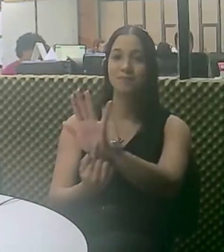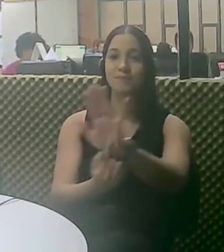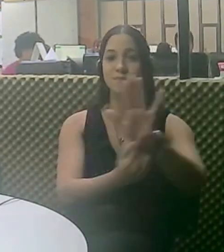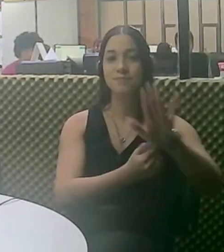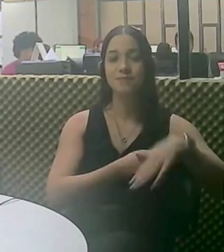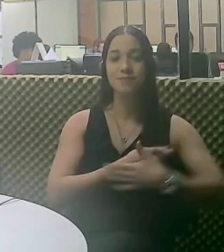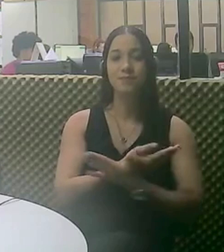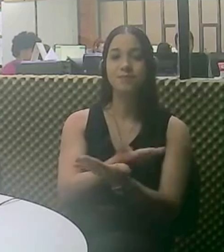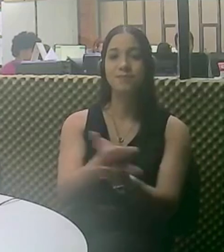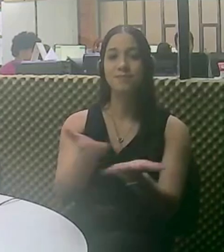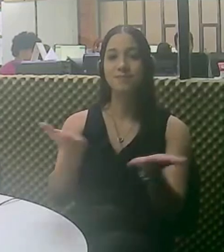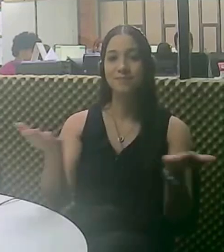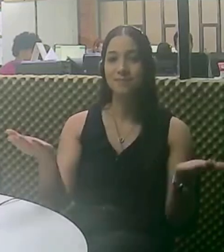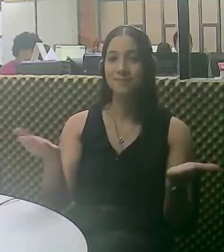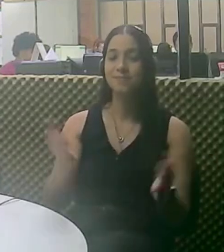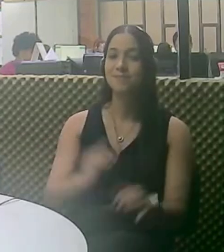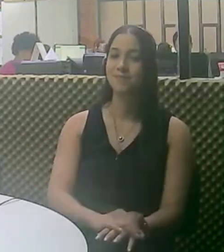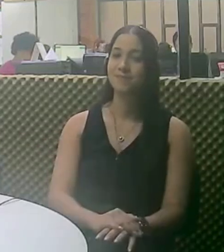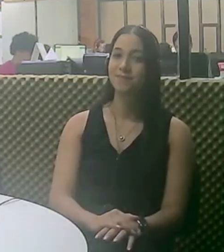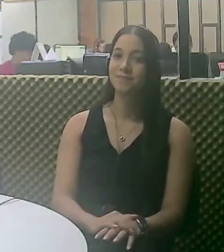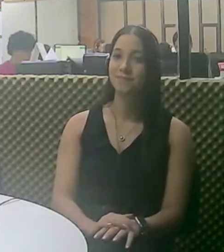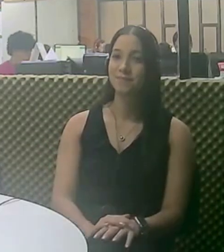Uberlândia no ar pra você.